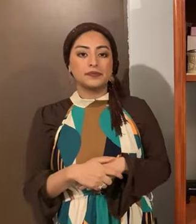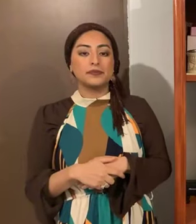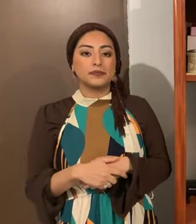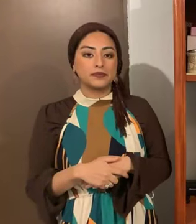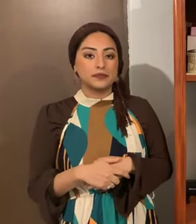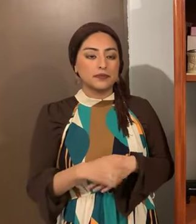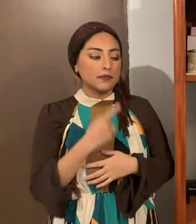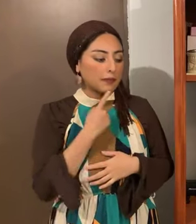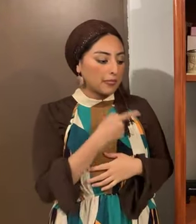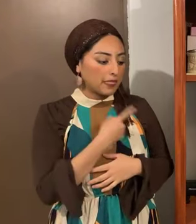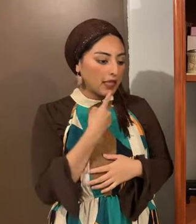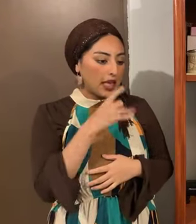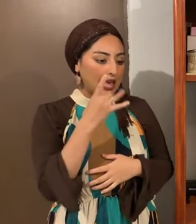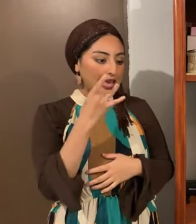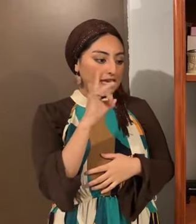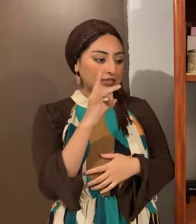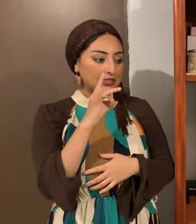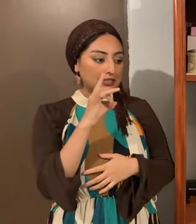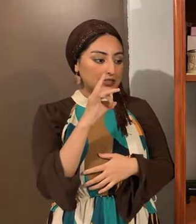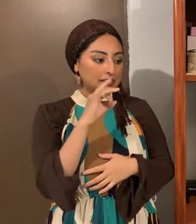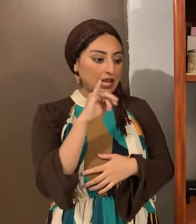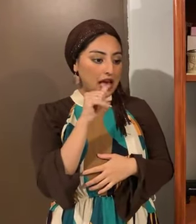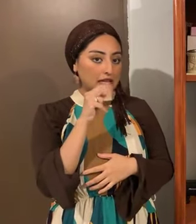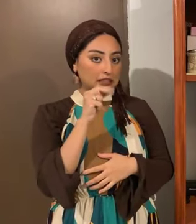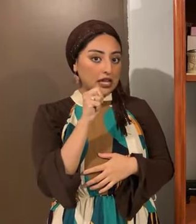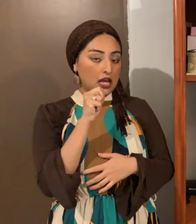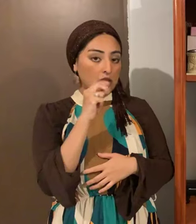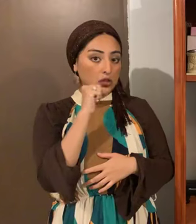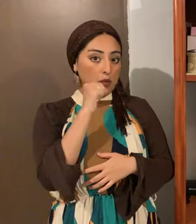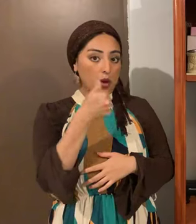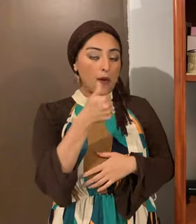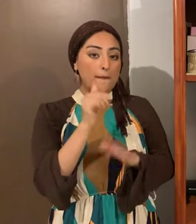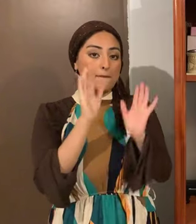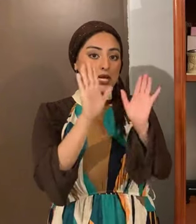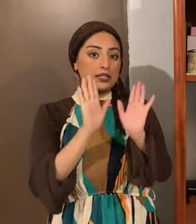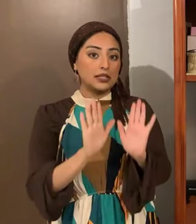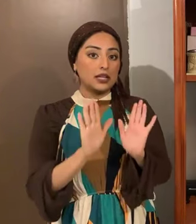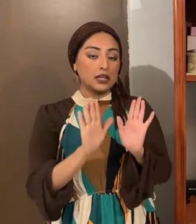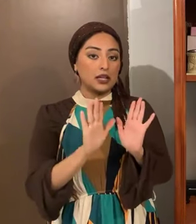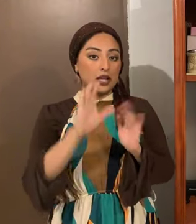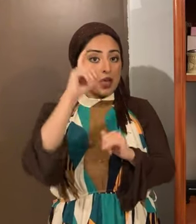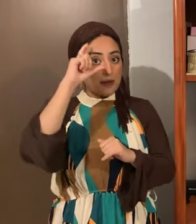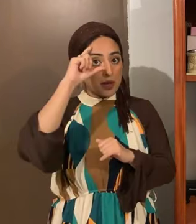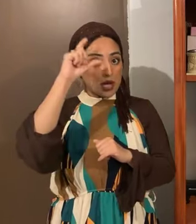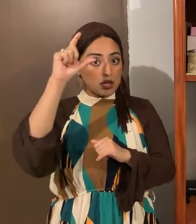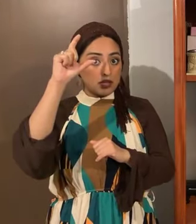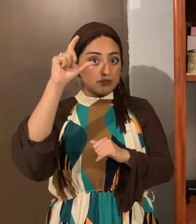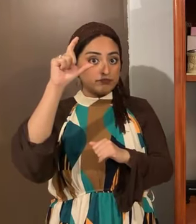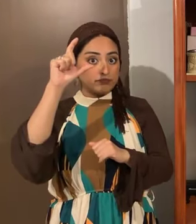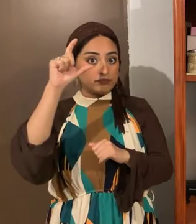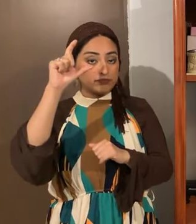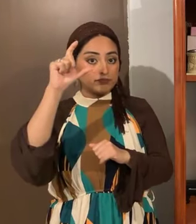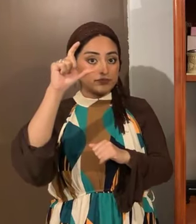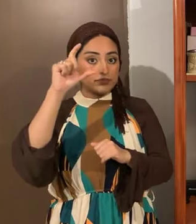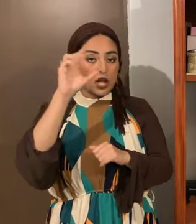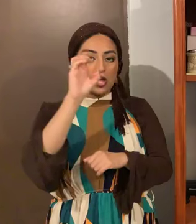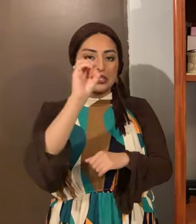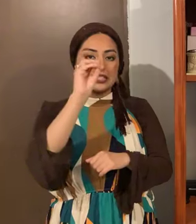Eso, 18 de enero, que va a ser mañana domingo. La luna va a estar totalmente en